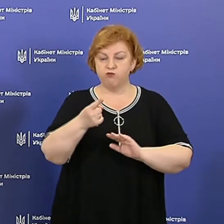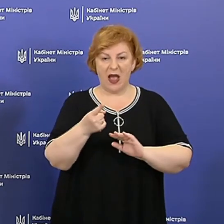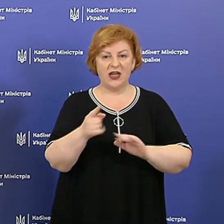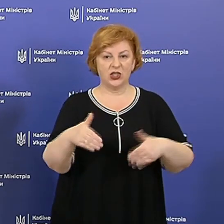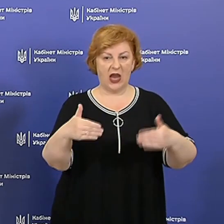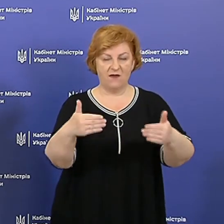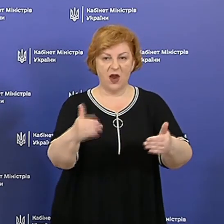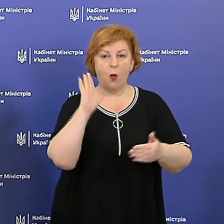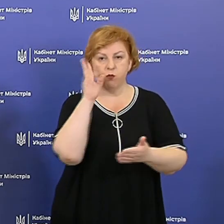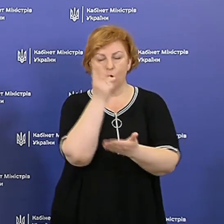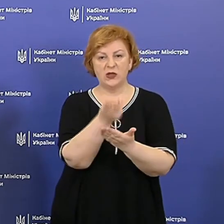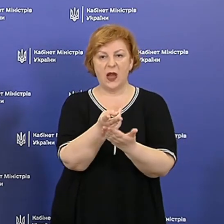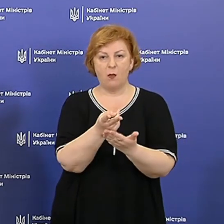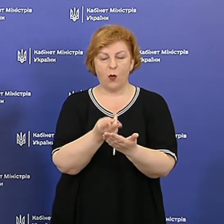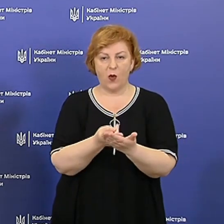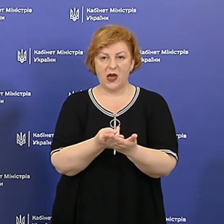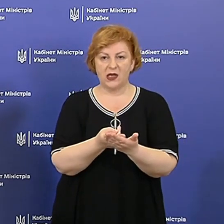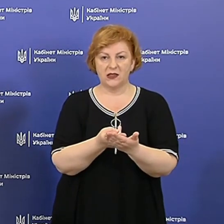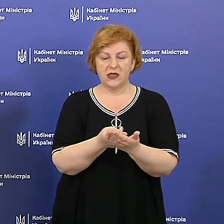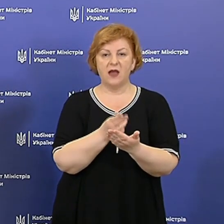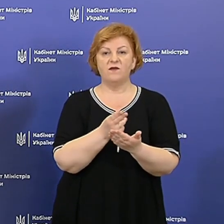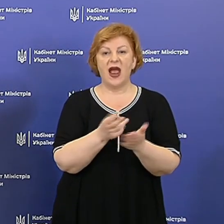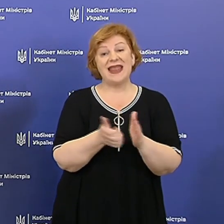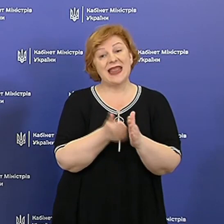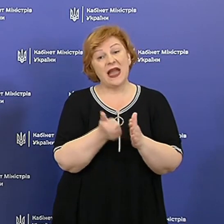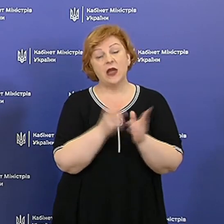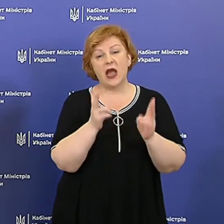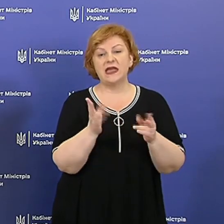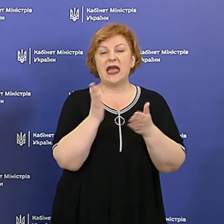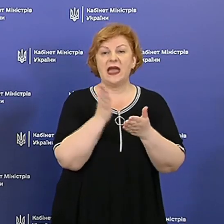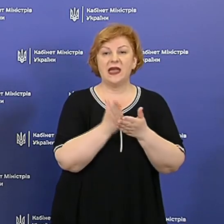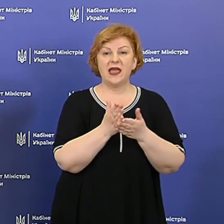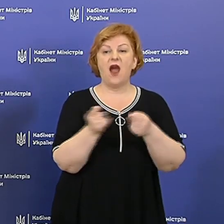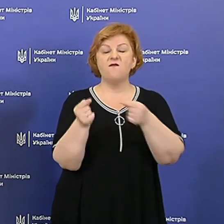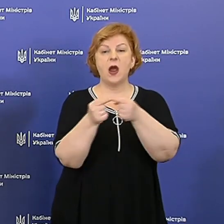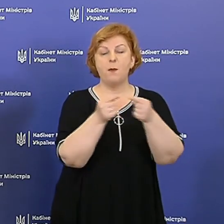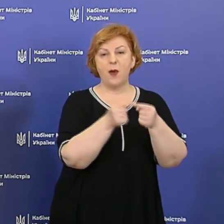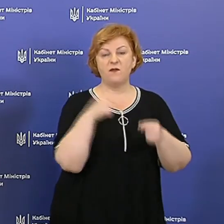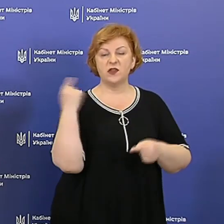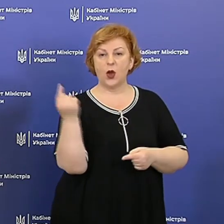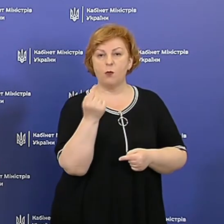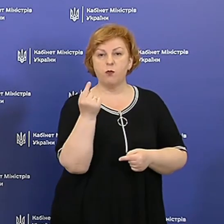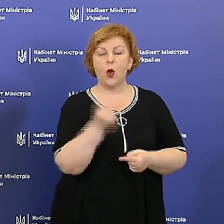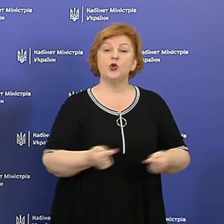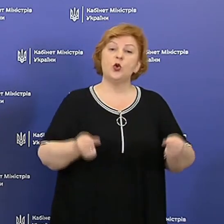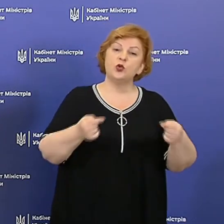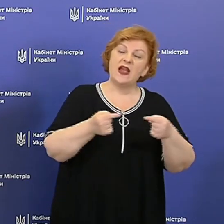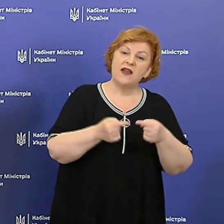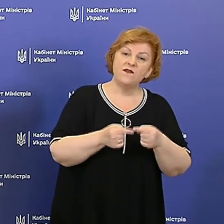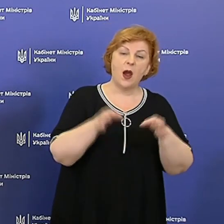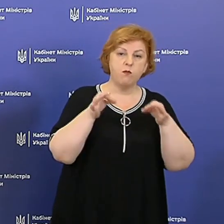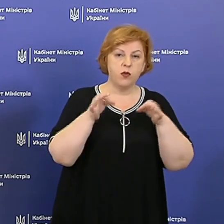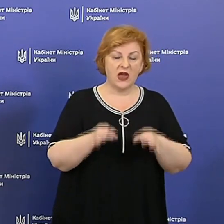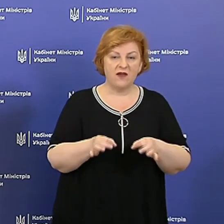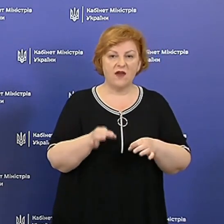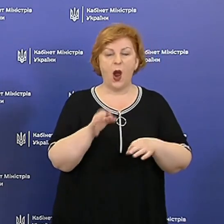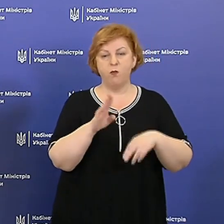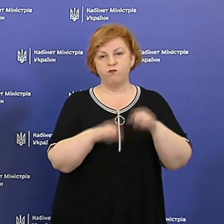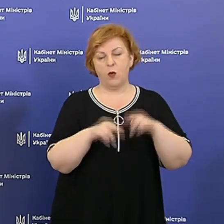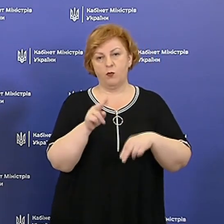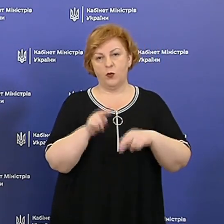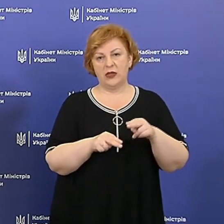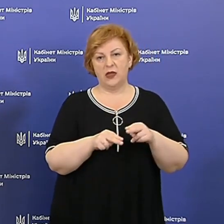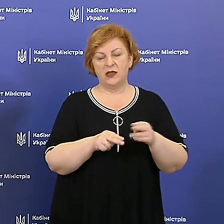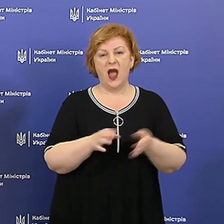будемо показувати на недоліки, які є в певних областях щодо визначення і правильності побудови